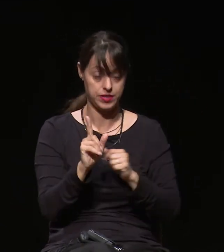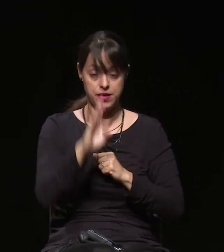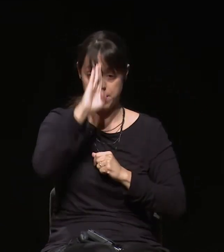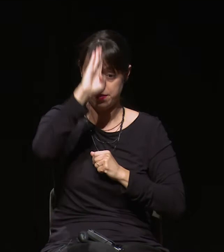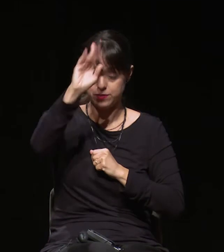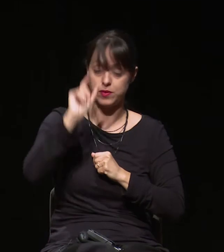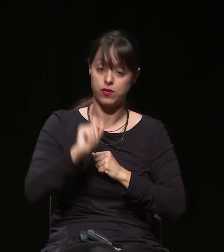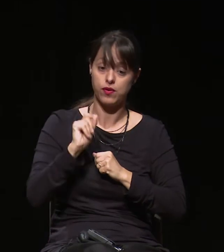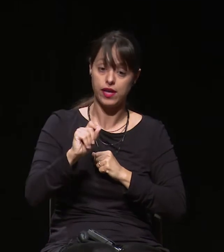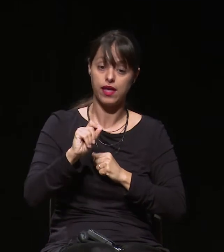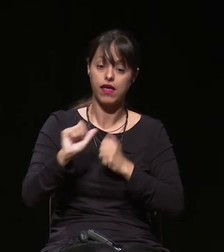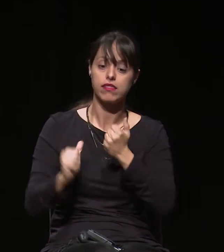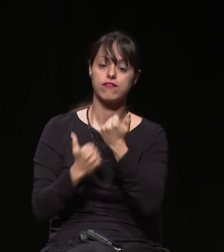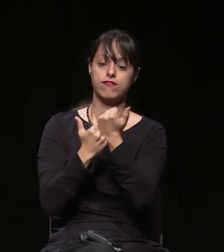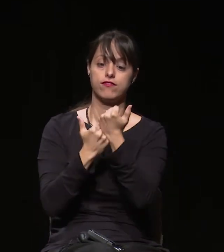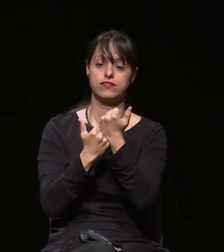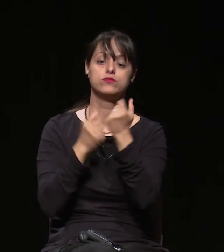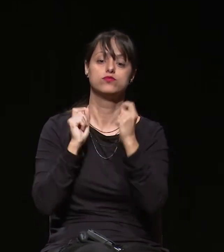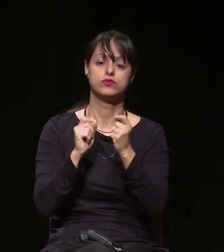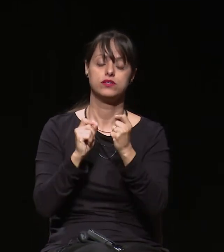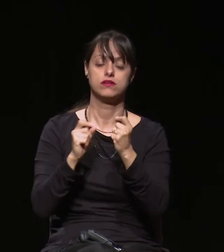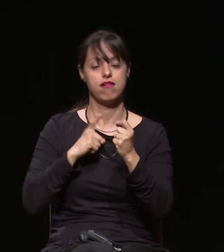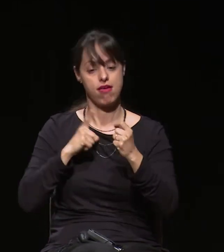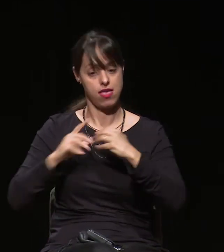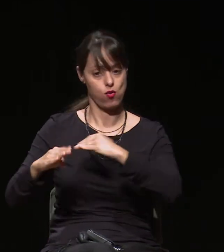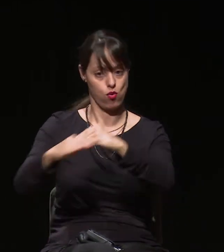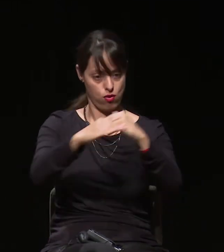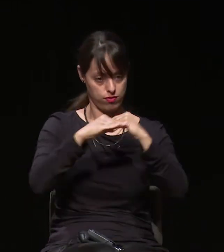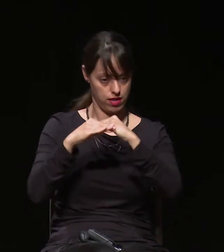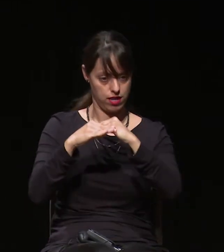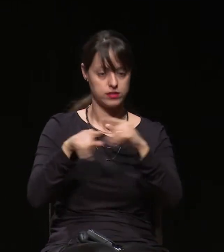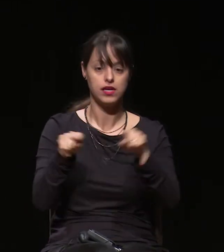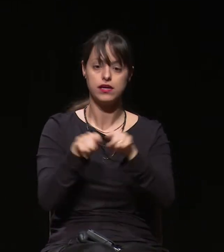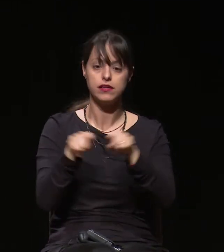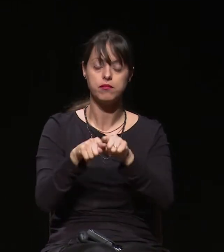formas de hierarquias entre os sexos,